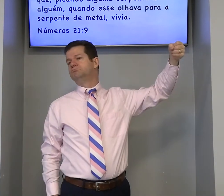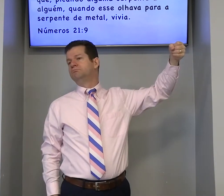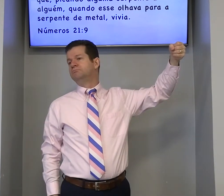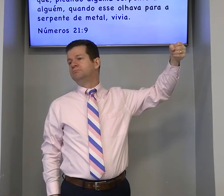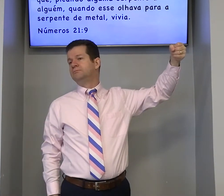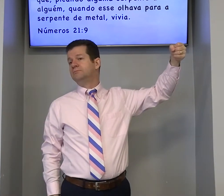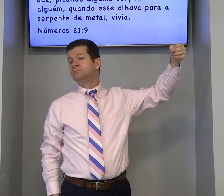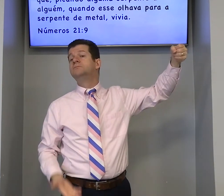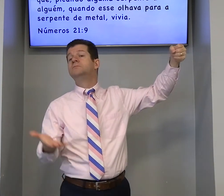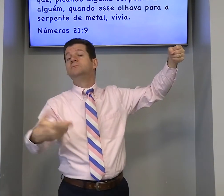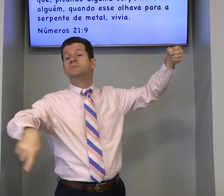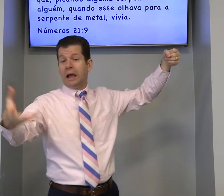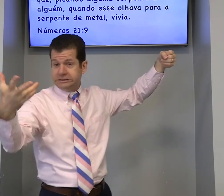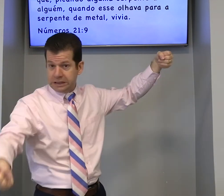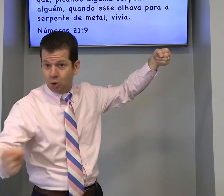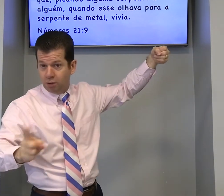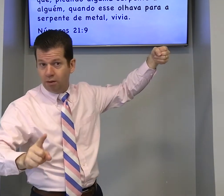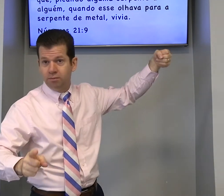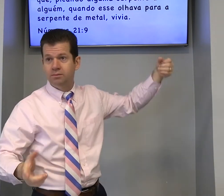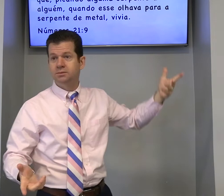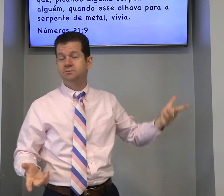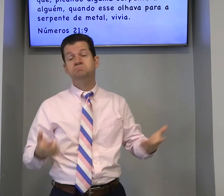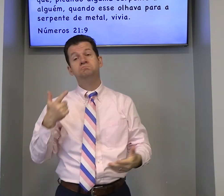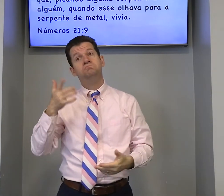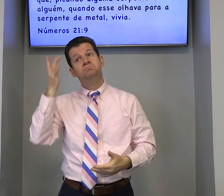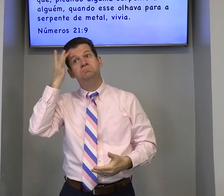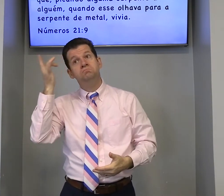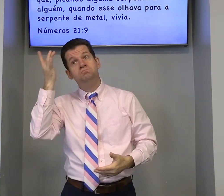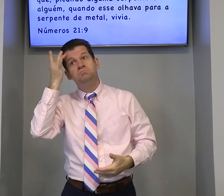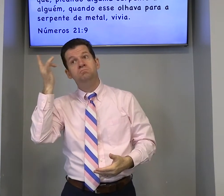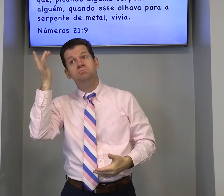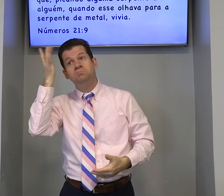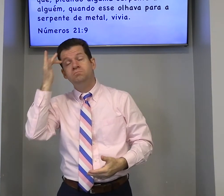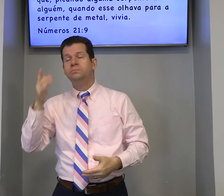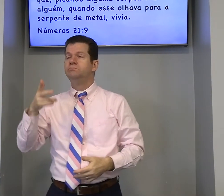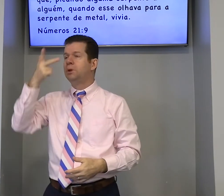só. Você aceita ou não?